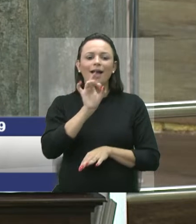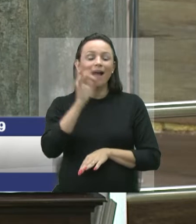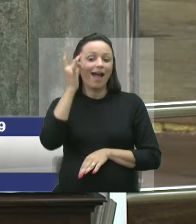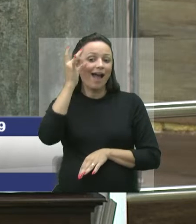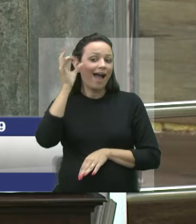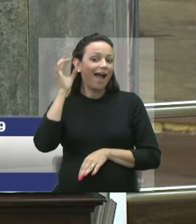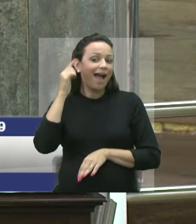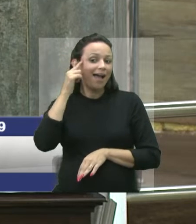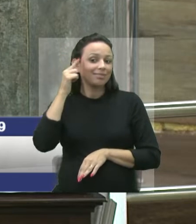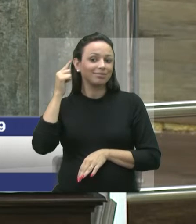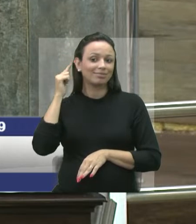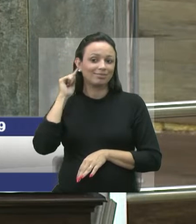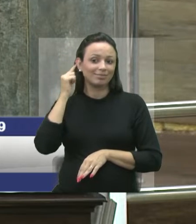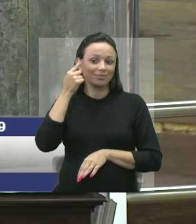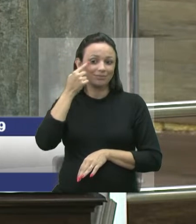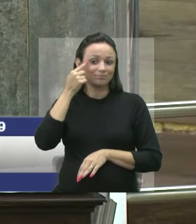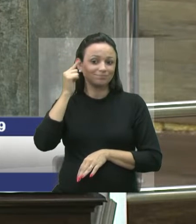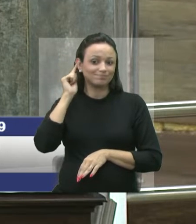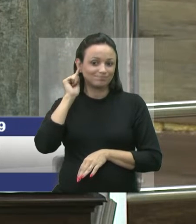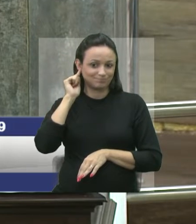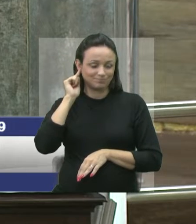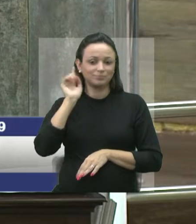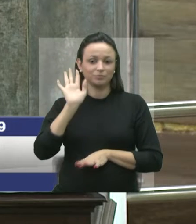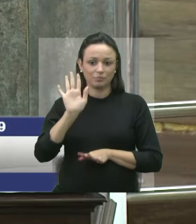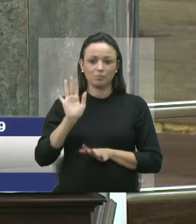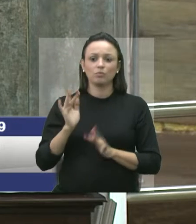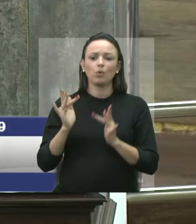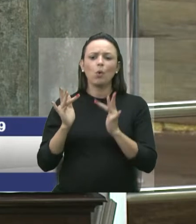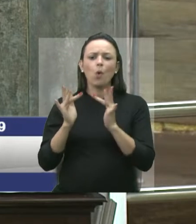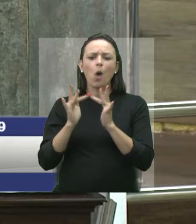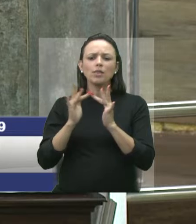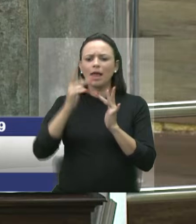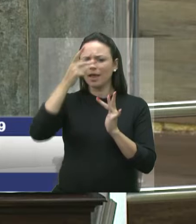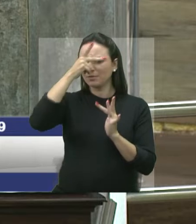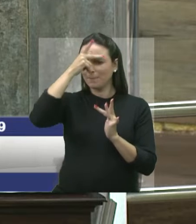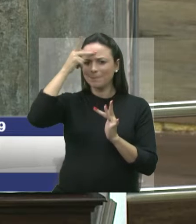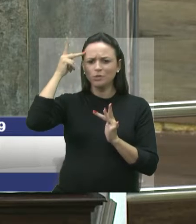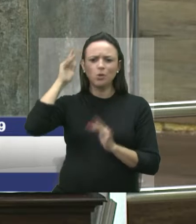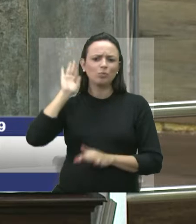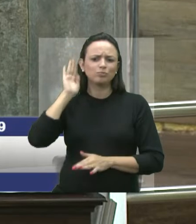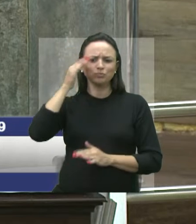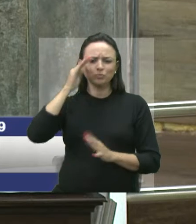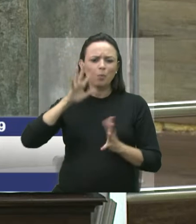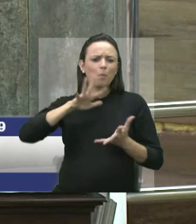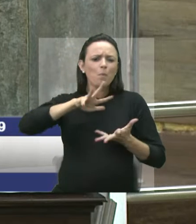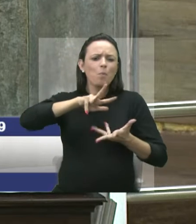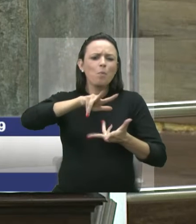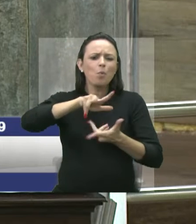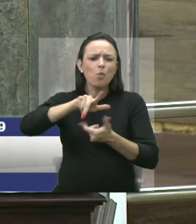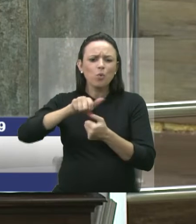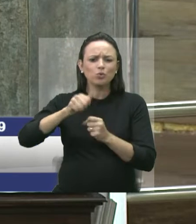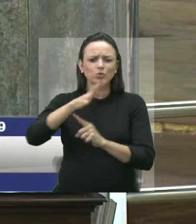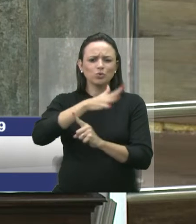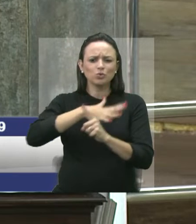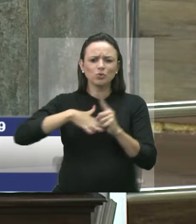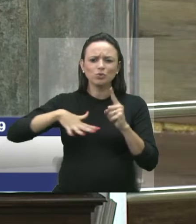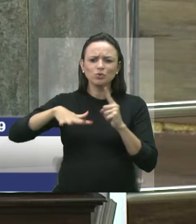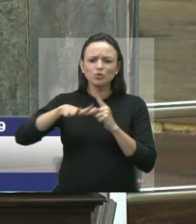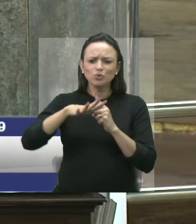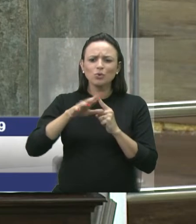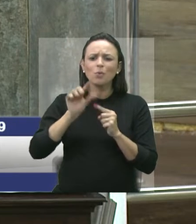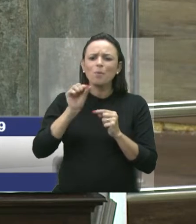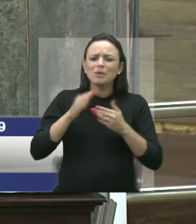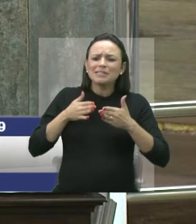afetados, o contato da pessoa com o mundo exterior e com a sociedade pode ser bastante